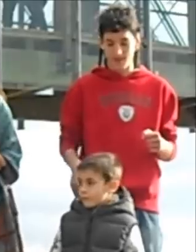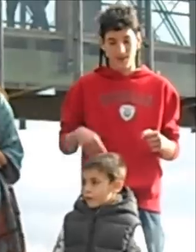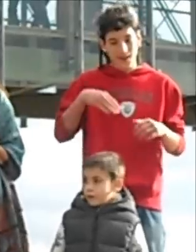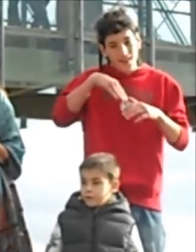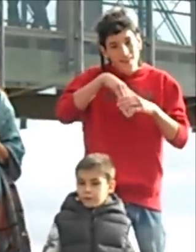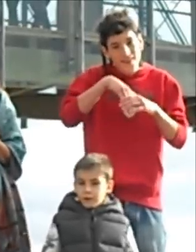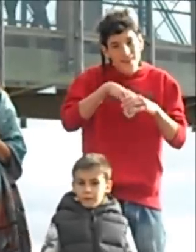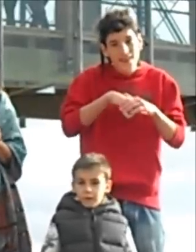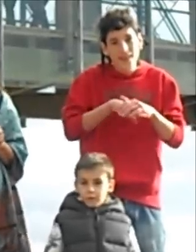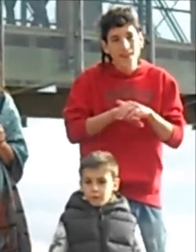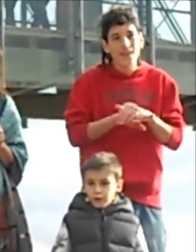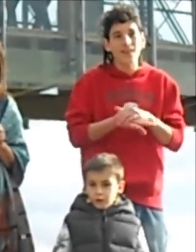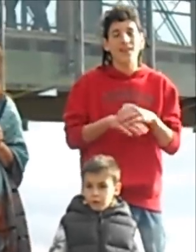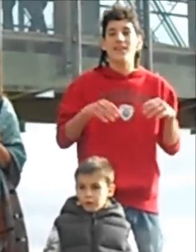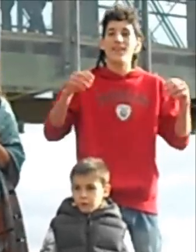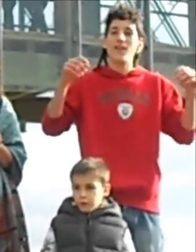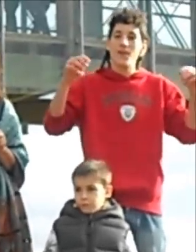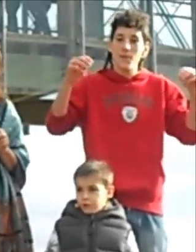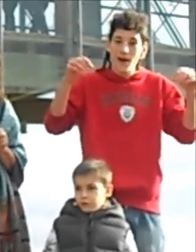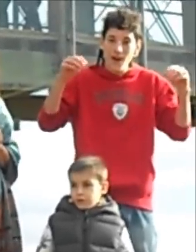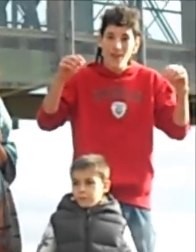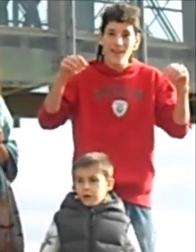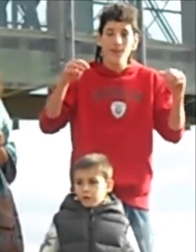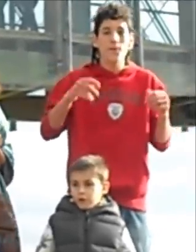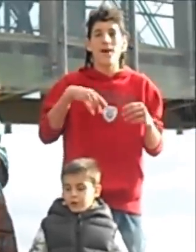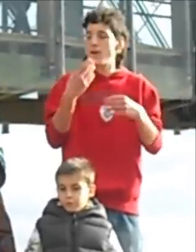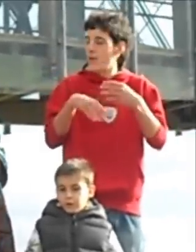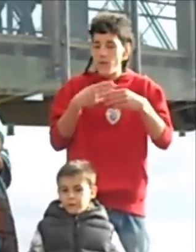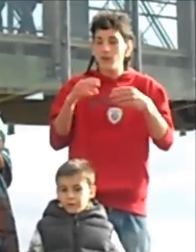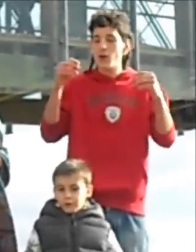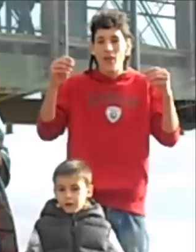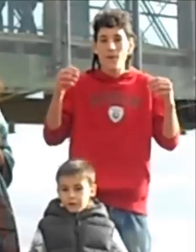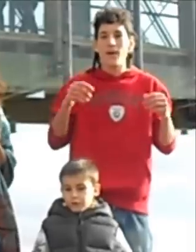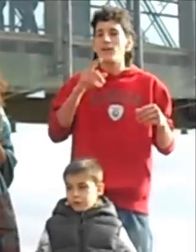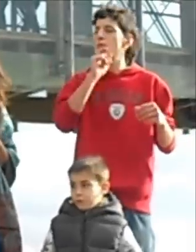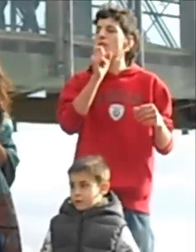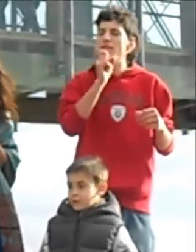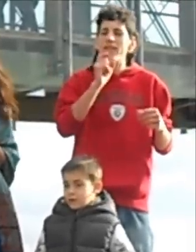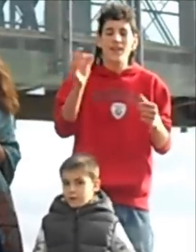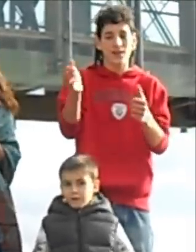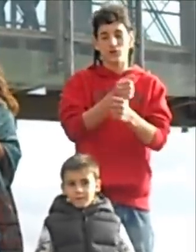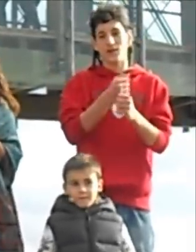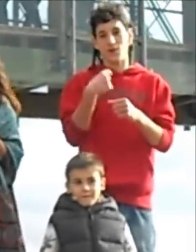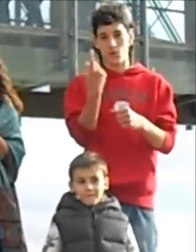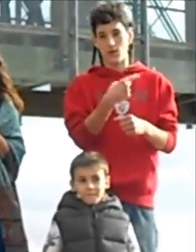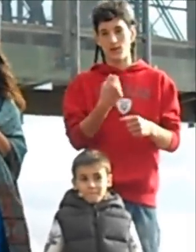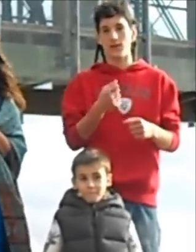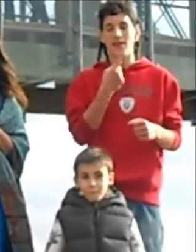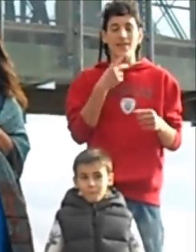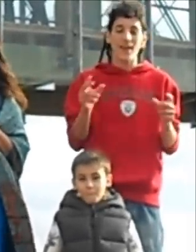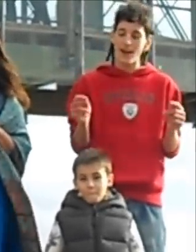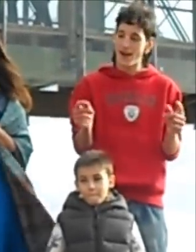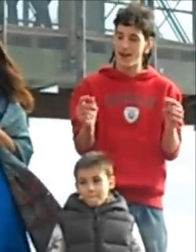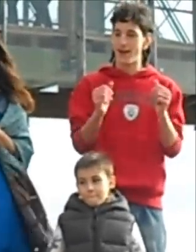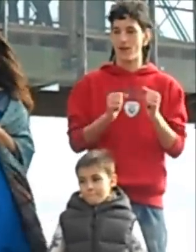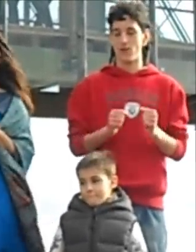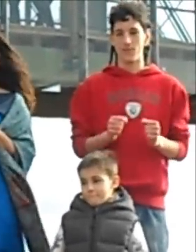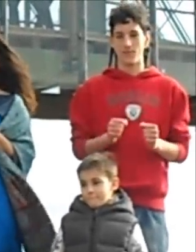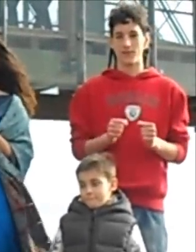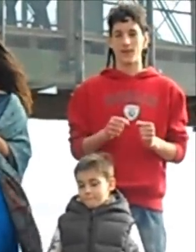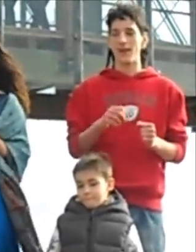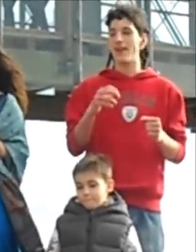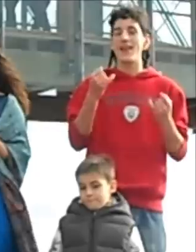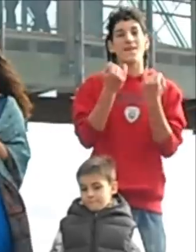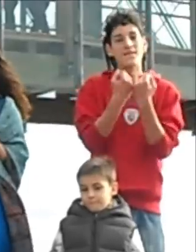¿Debajo del barro? Debajo del lodo, envueltos de barro, es muy difícil que los encuentren. Dice el cangrejo. En la fiesta